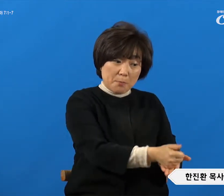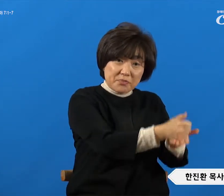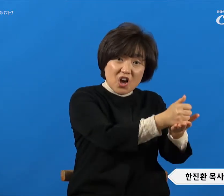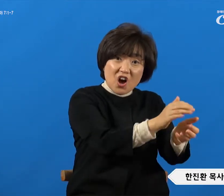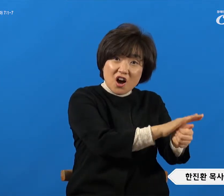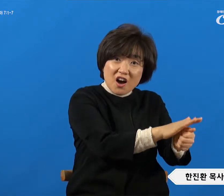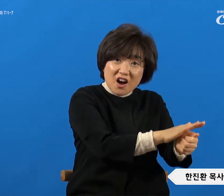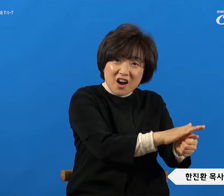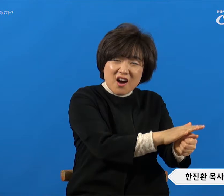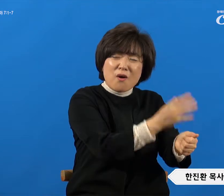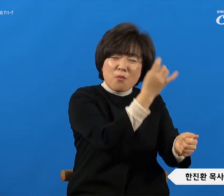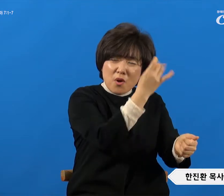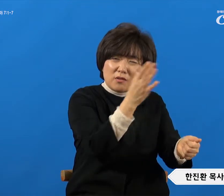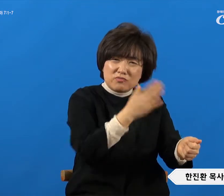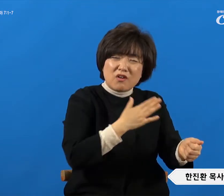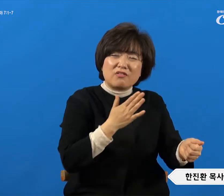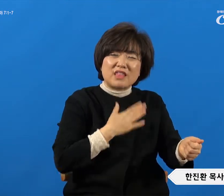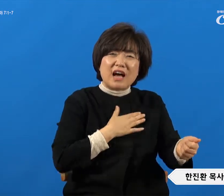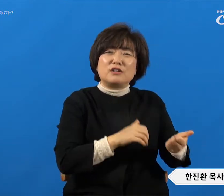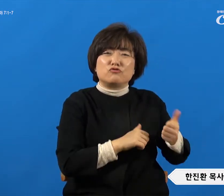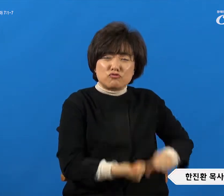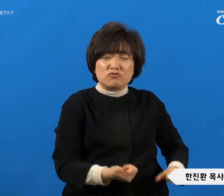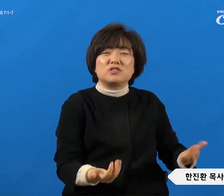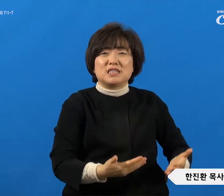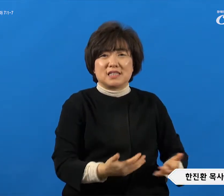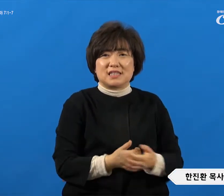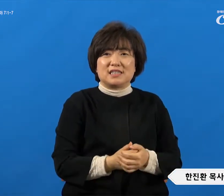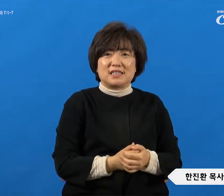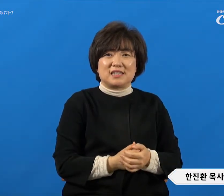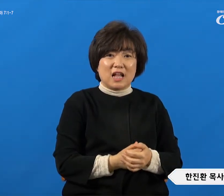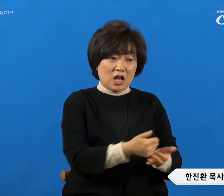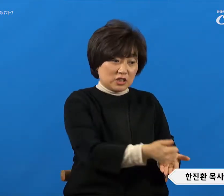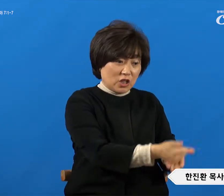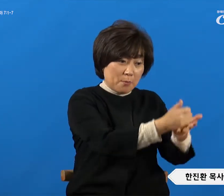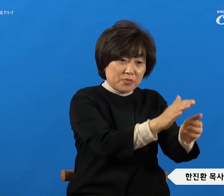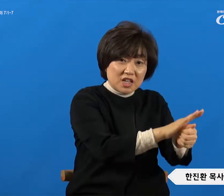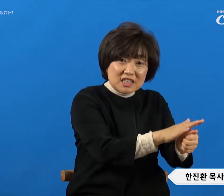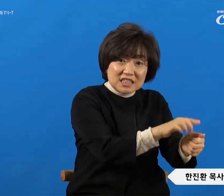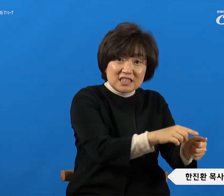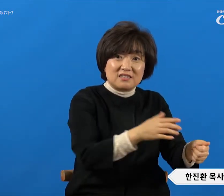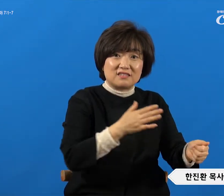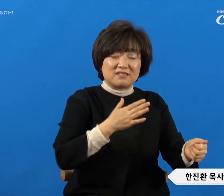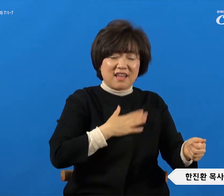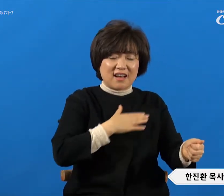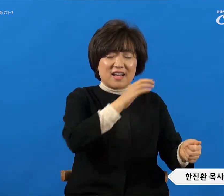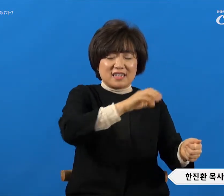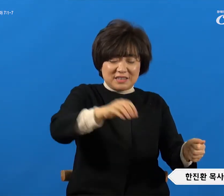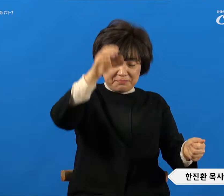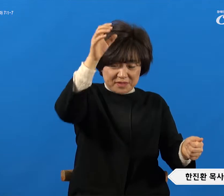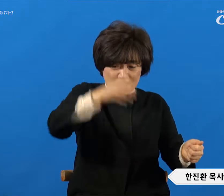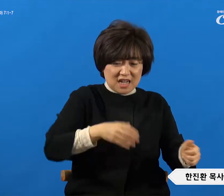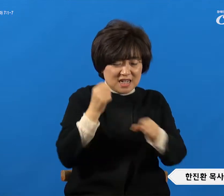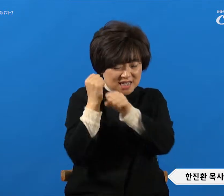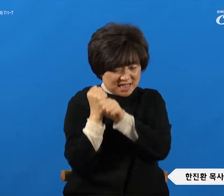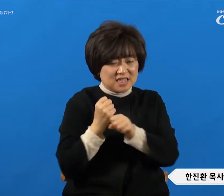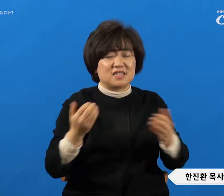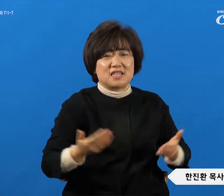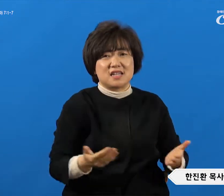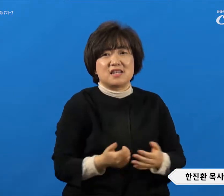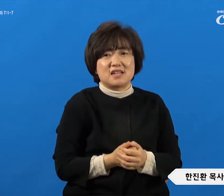섬김은 애당초 내가 죽는 일입니다. 섬김은 애당초 내가 십자가를 지는